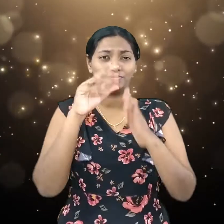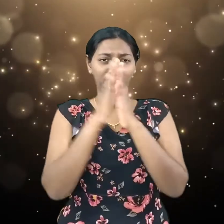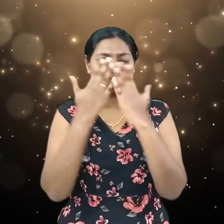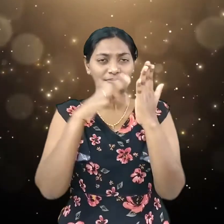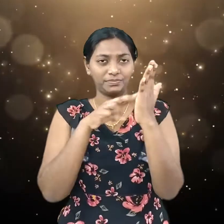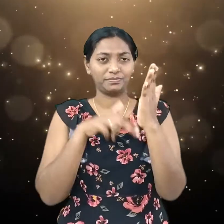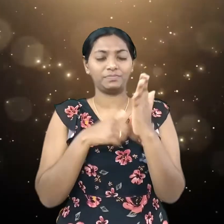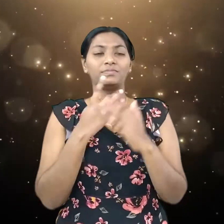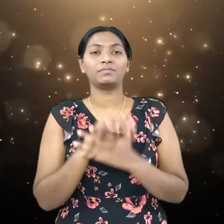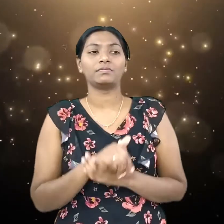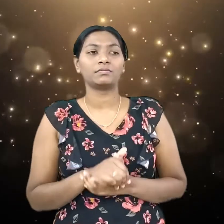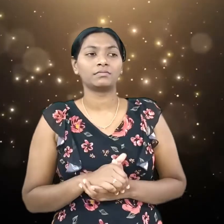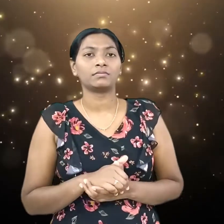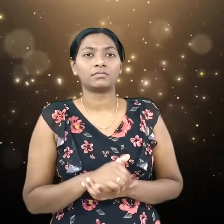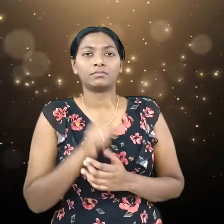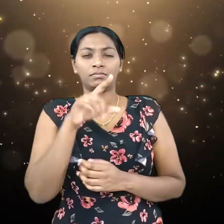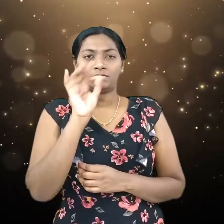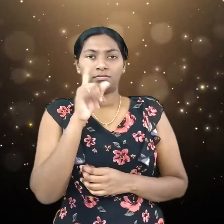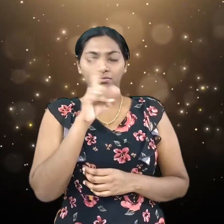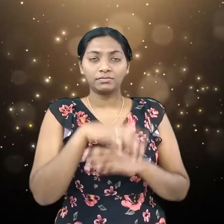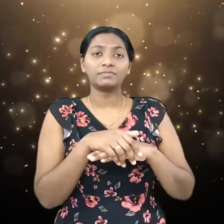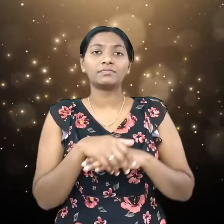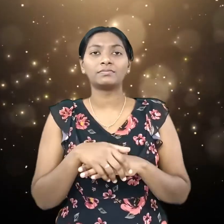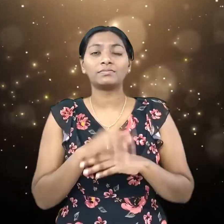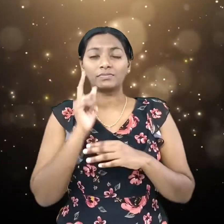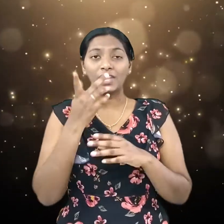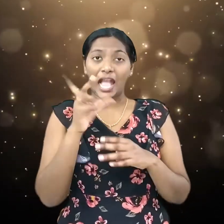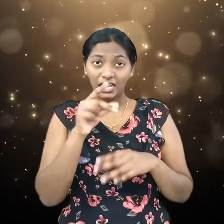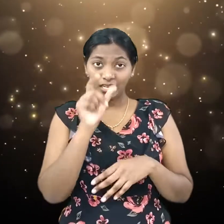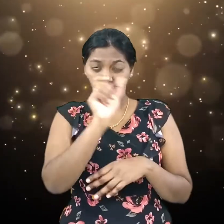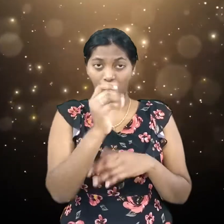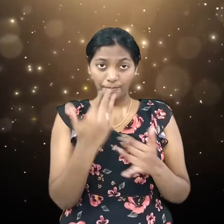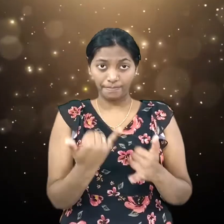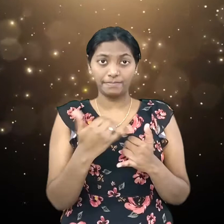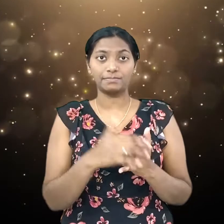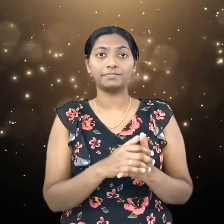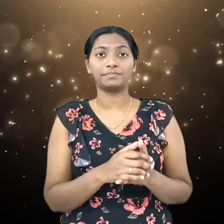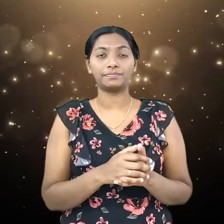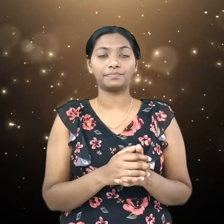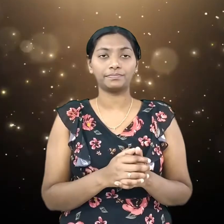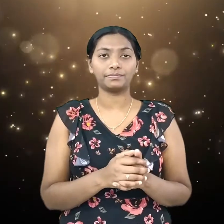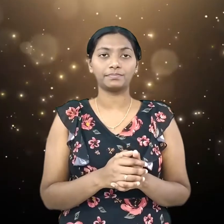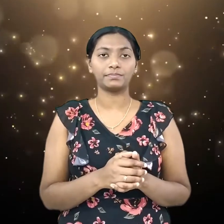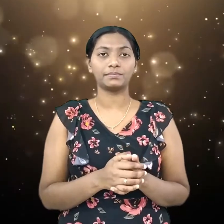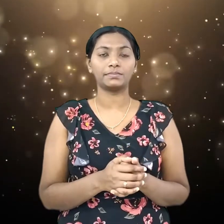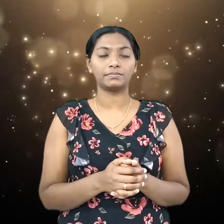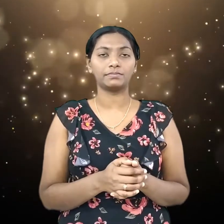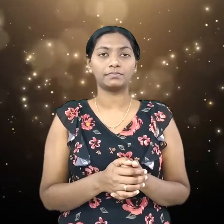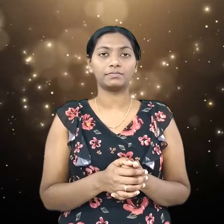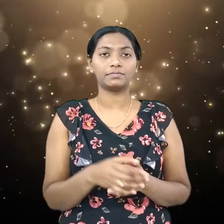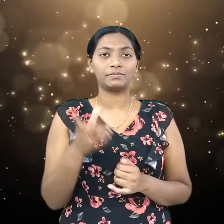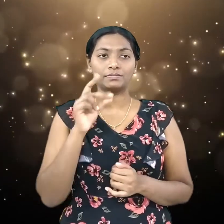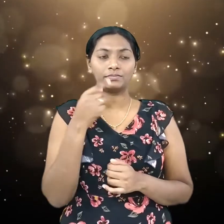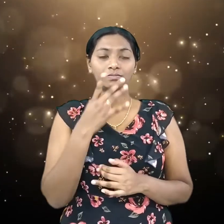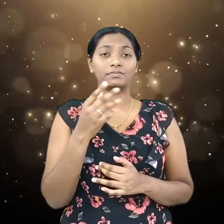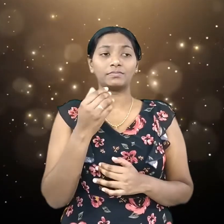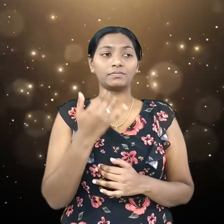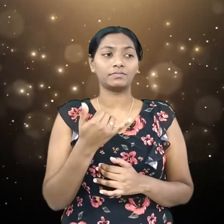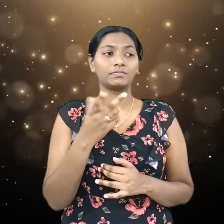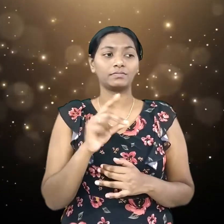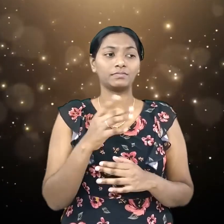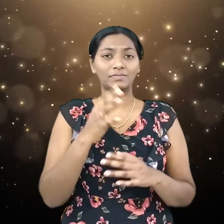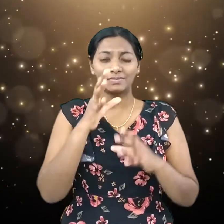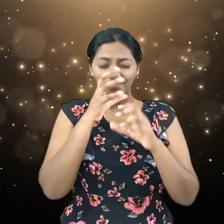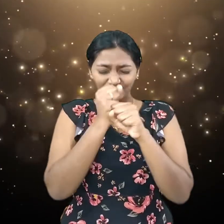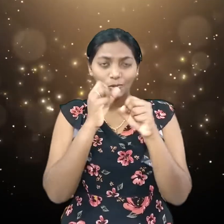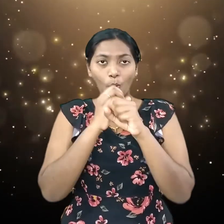अब, वापस जलाए नौ में वापस चले जाइए, ज्यादा देर दिखाइए मत, तो रहस्य खुल जाएगा, है ना। थ्रिलर मूवी में कातिल पहले पता